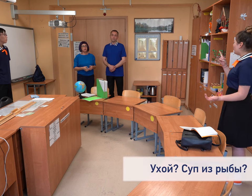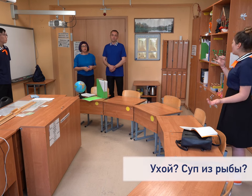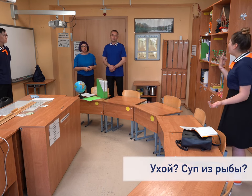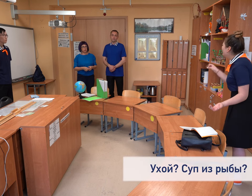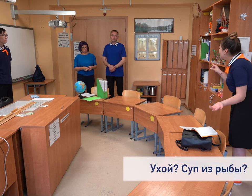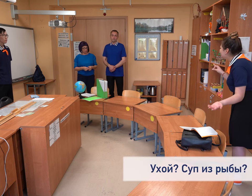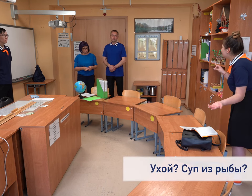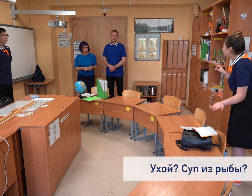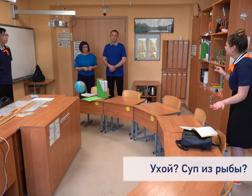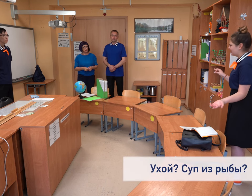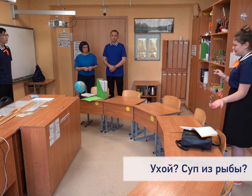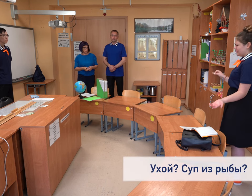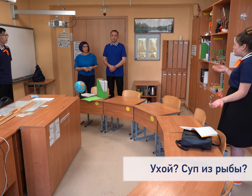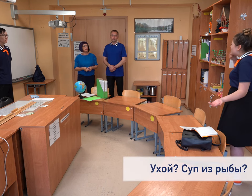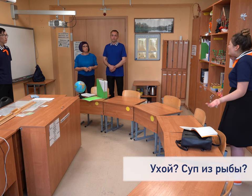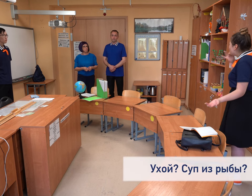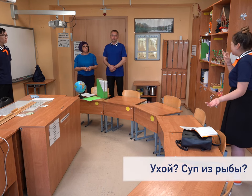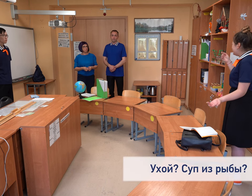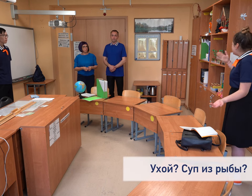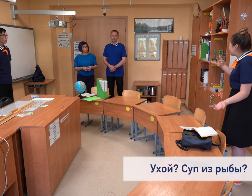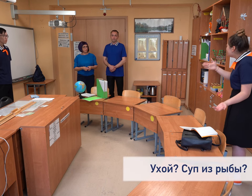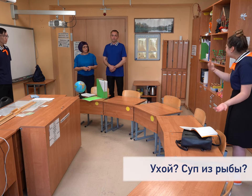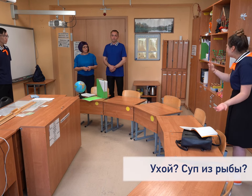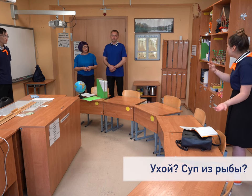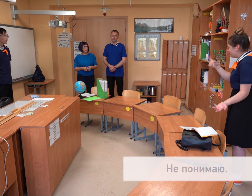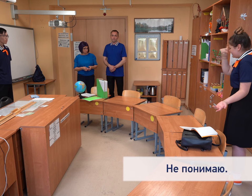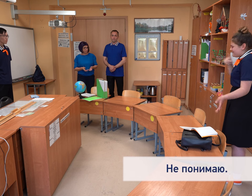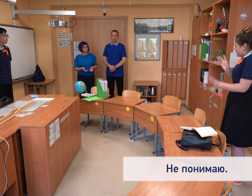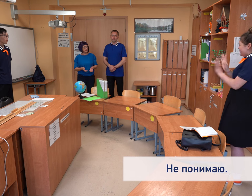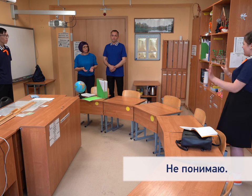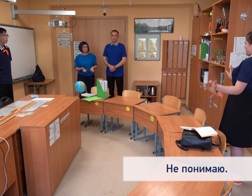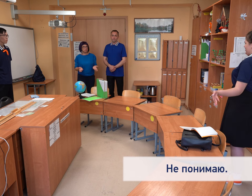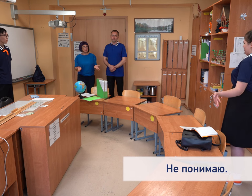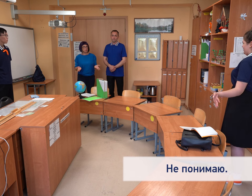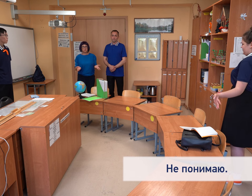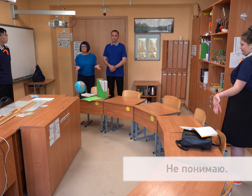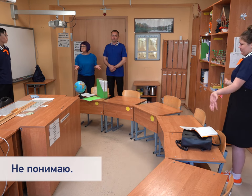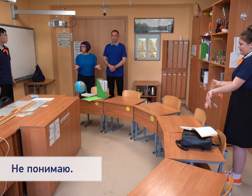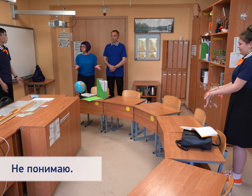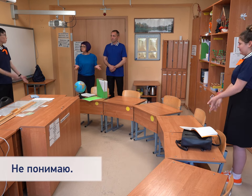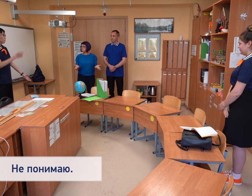Ухой? Да. Суп из рыбы? Не понимаю. Не